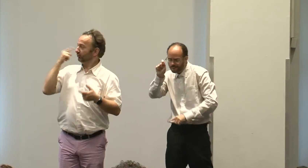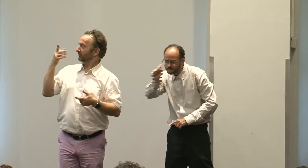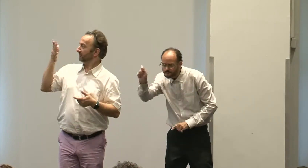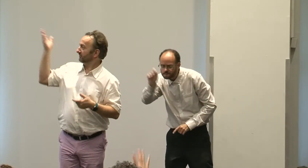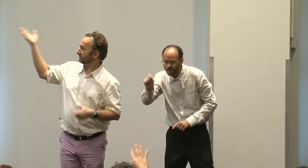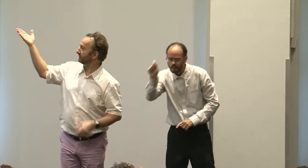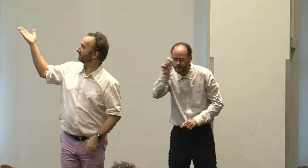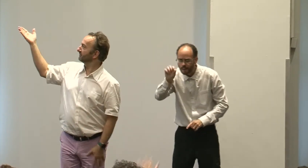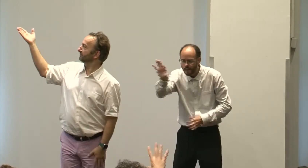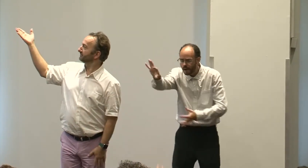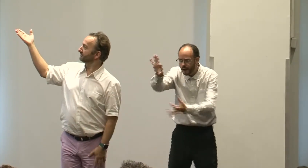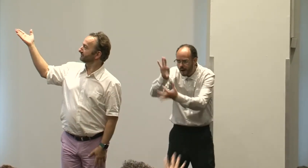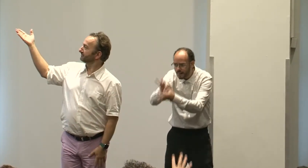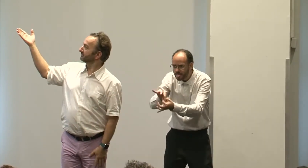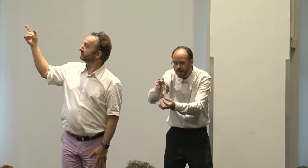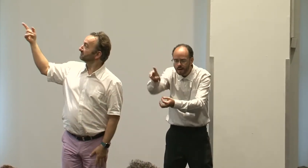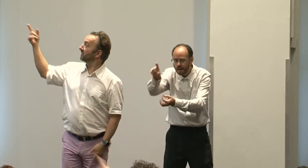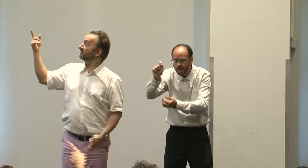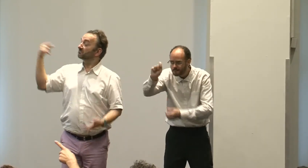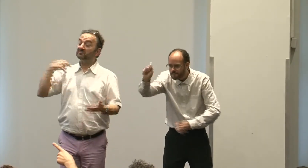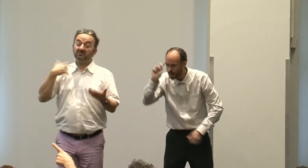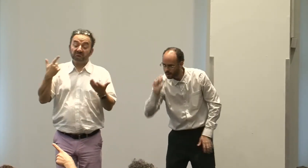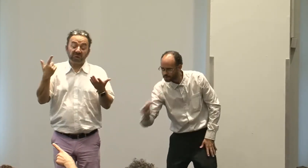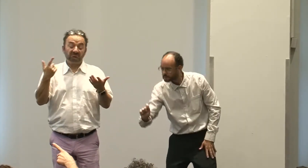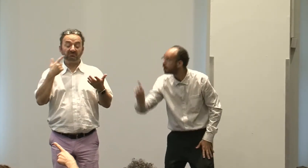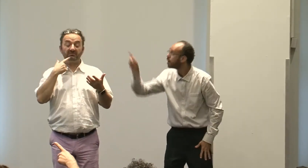E essa técnica é utilizada.